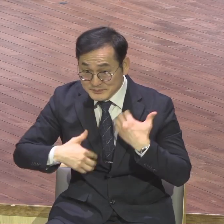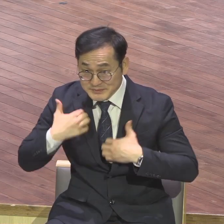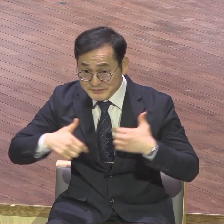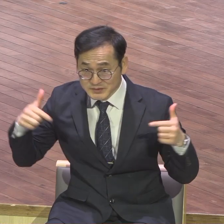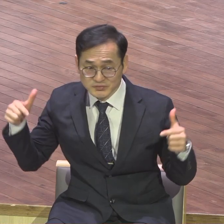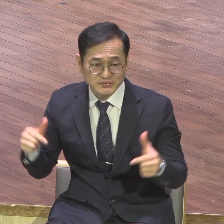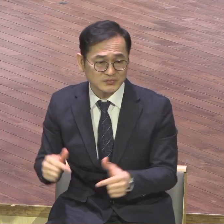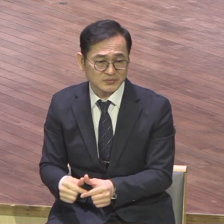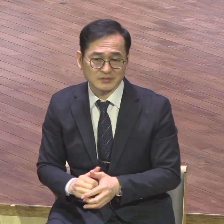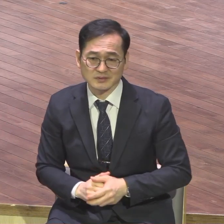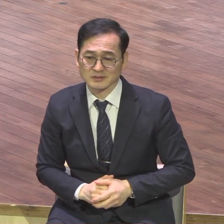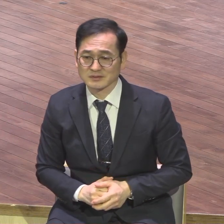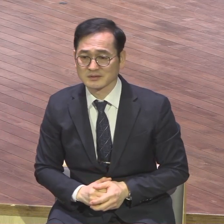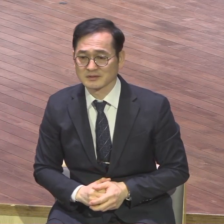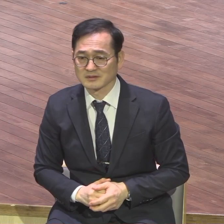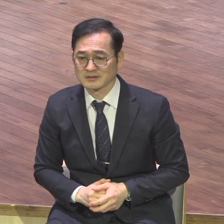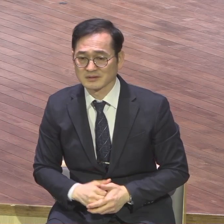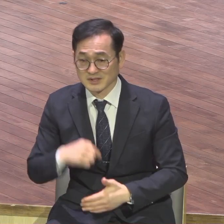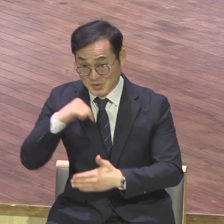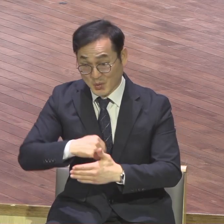없어요.